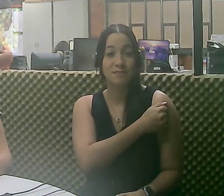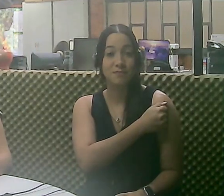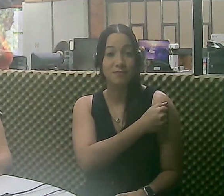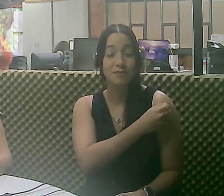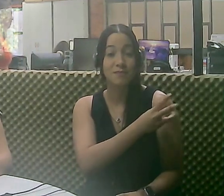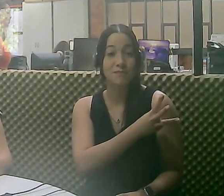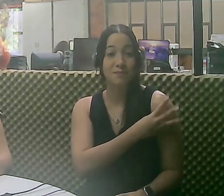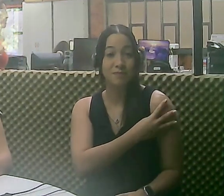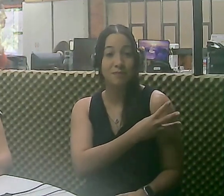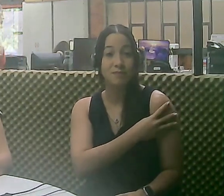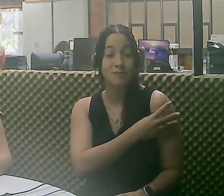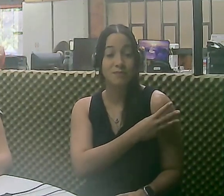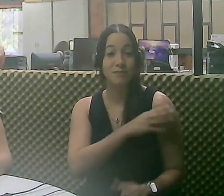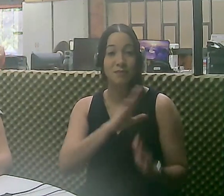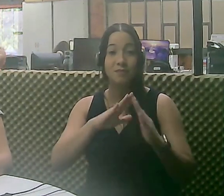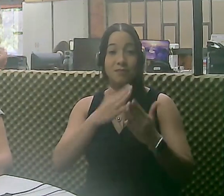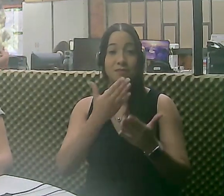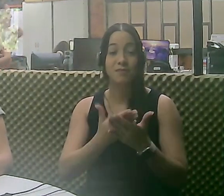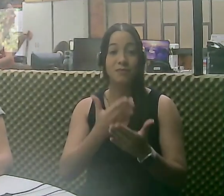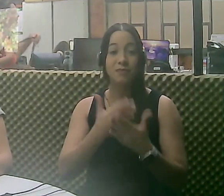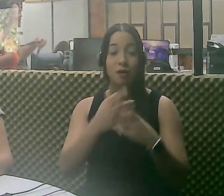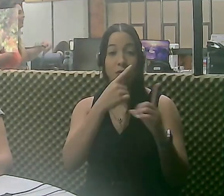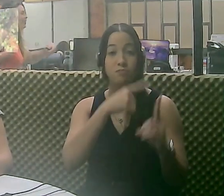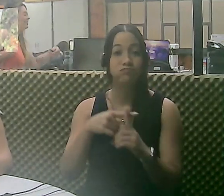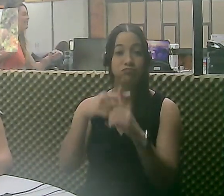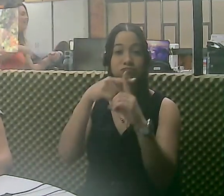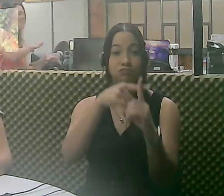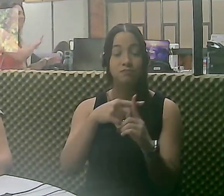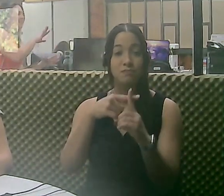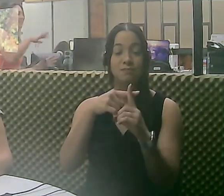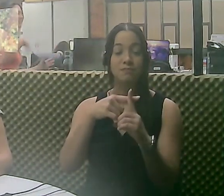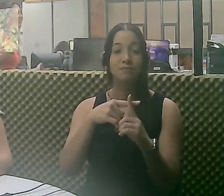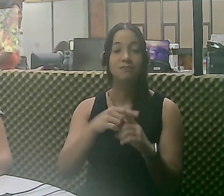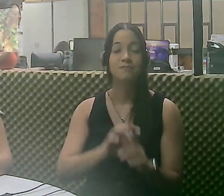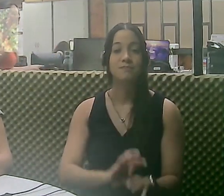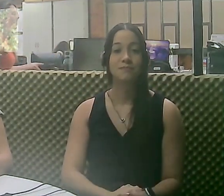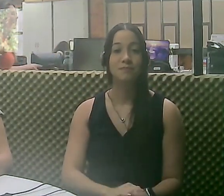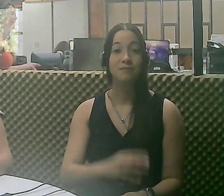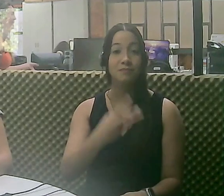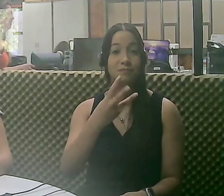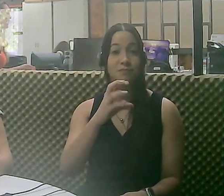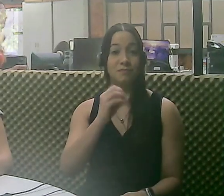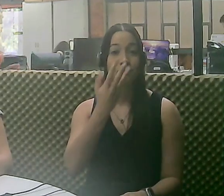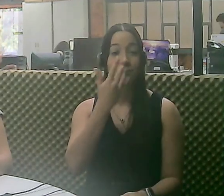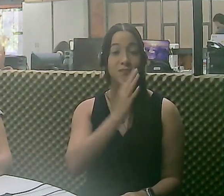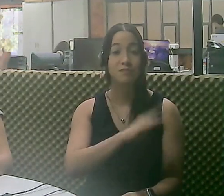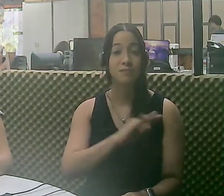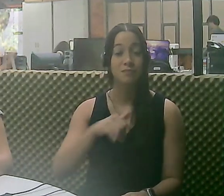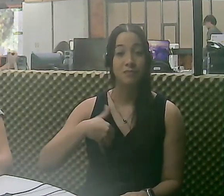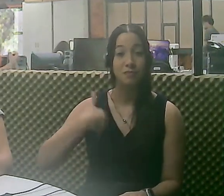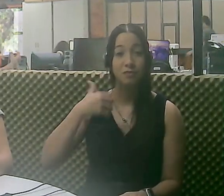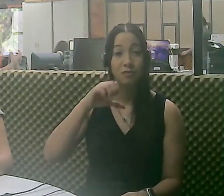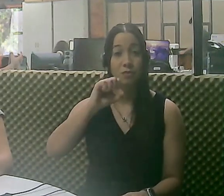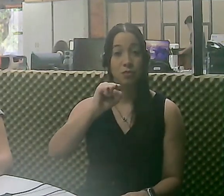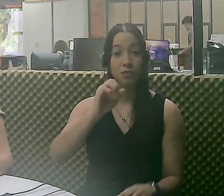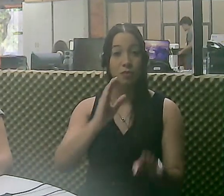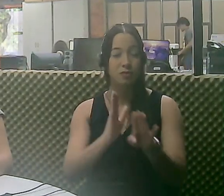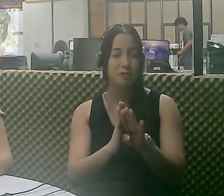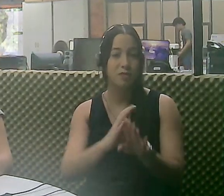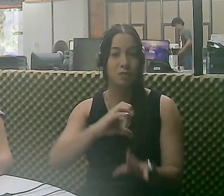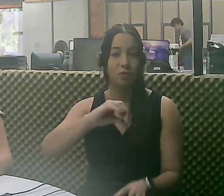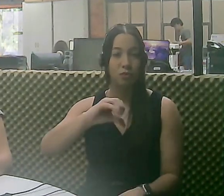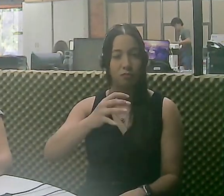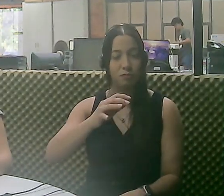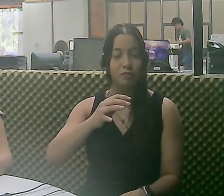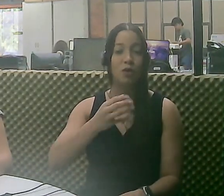ensino fundamental do Colégio Mais Positivo. A turma de 30 crianças com idade entre 8 e 9 anos teve